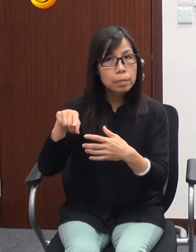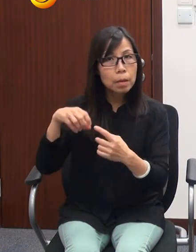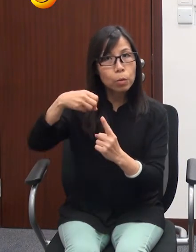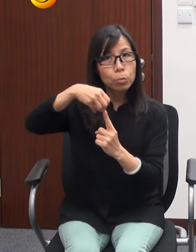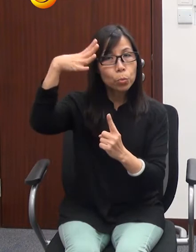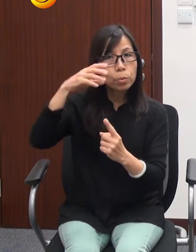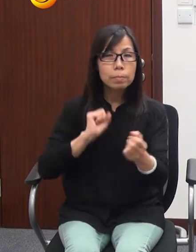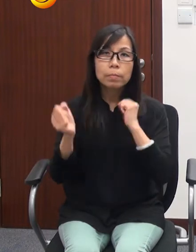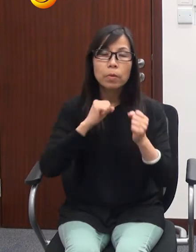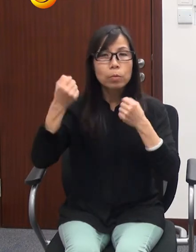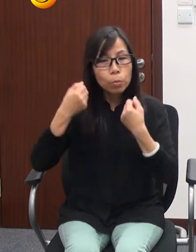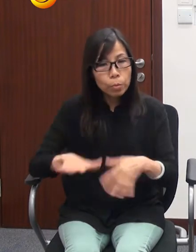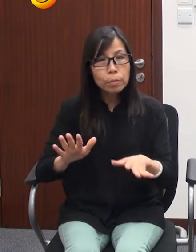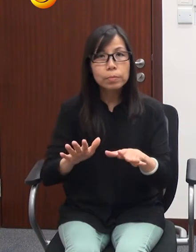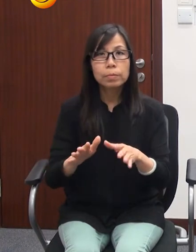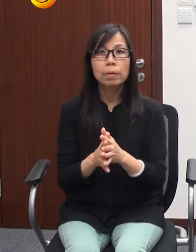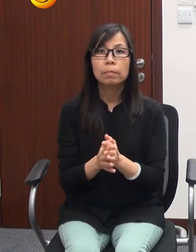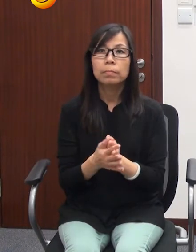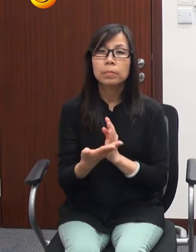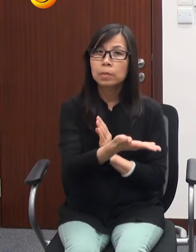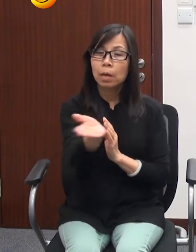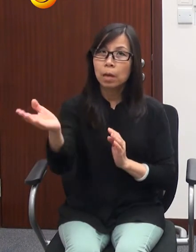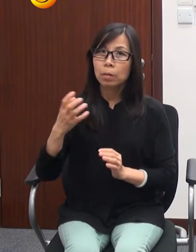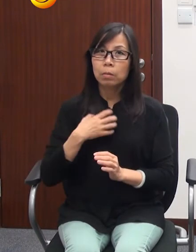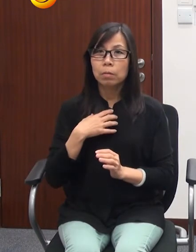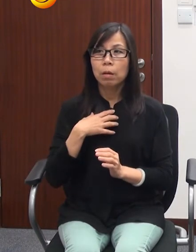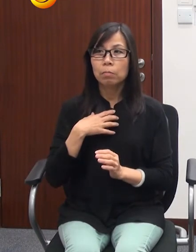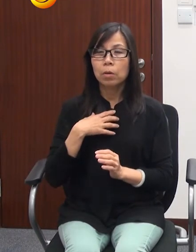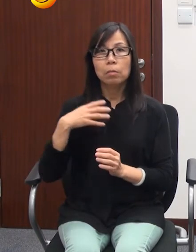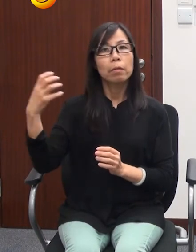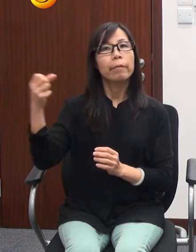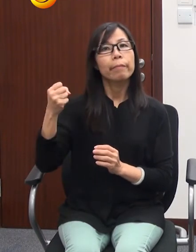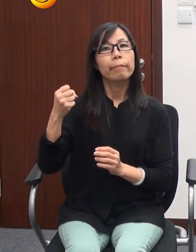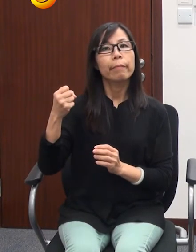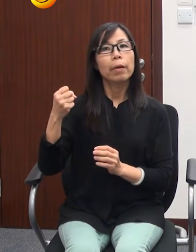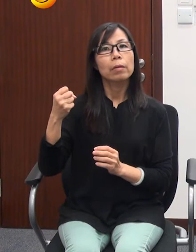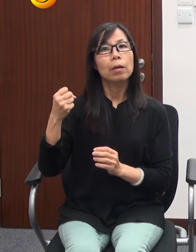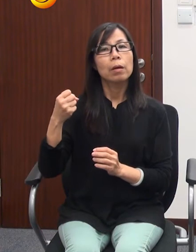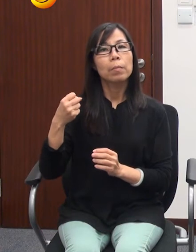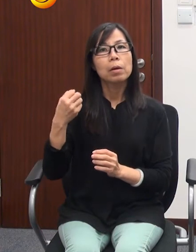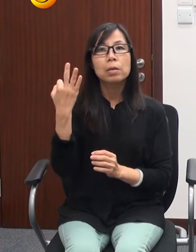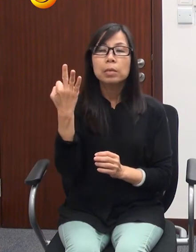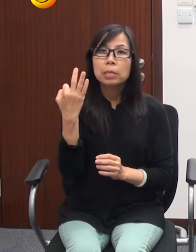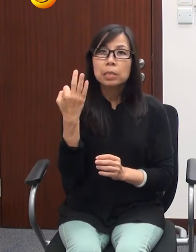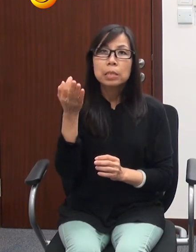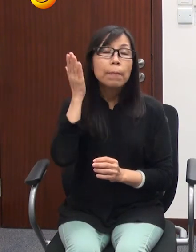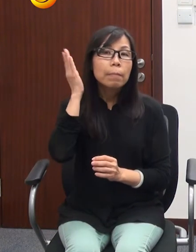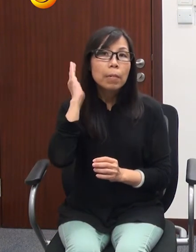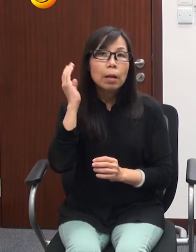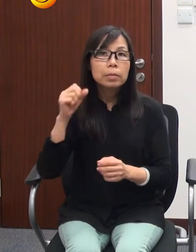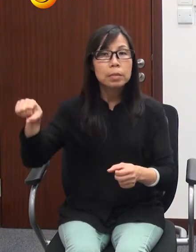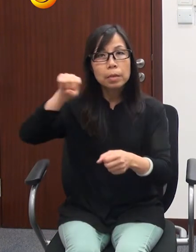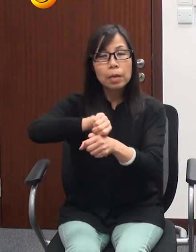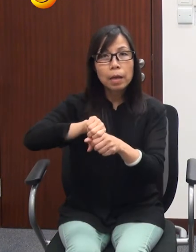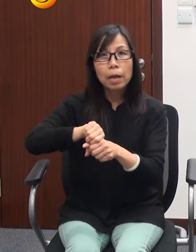由於大家都覺得原來嗰個領導啦，即係其實都係商學啊、三次加泛民咧係唔得噶啦，咁